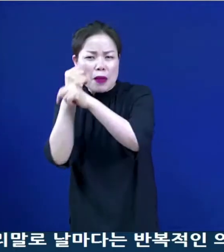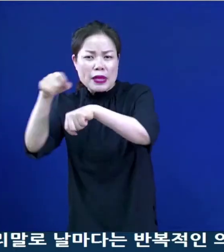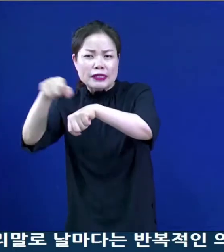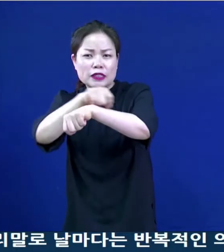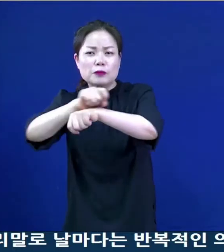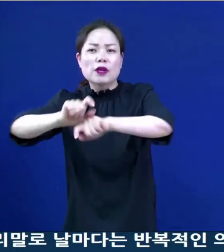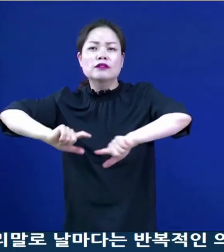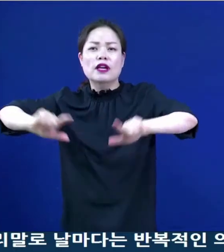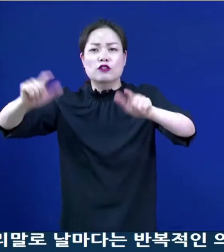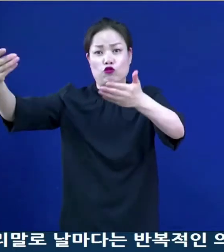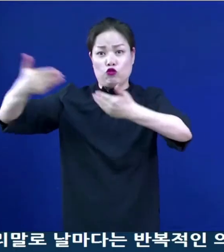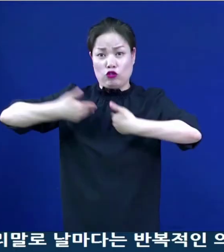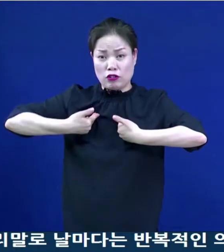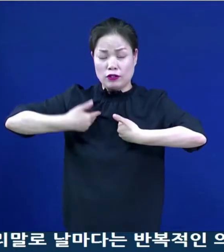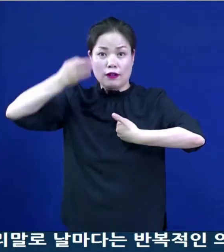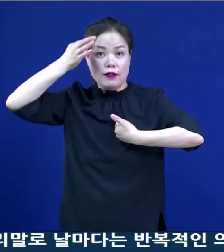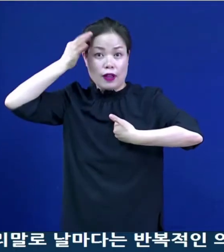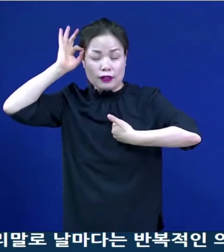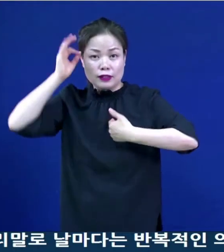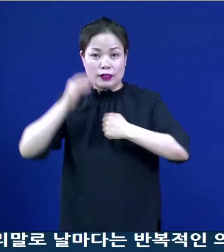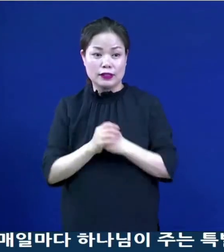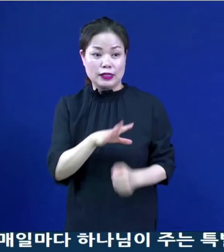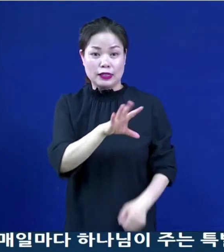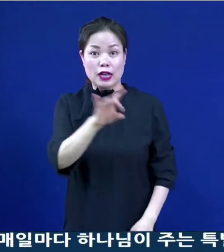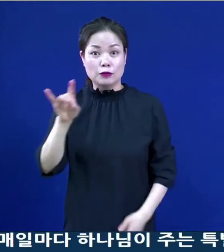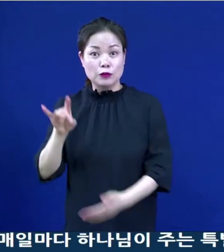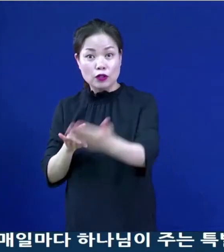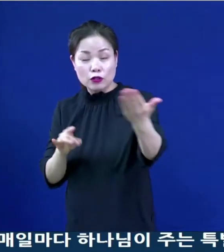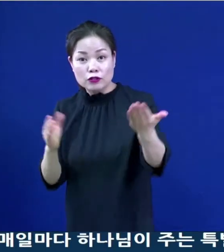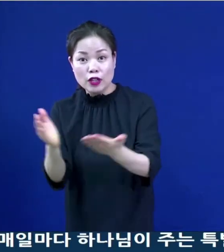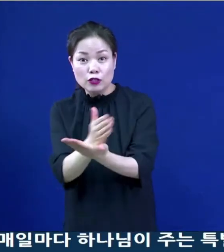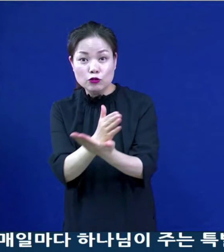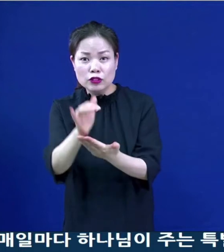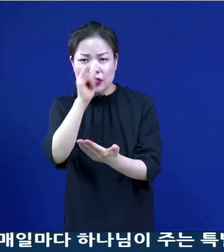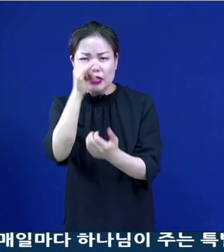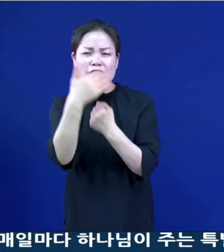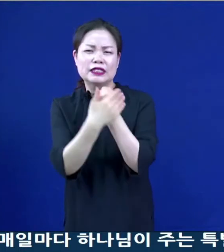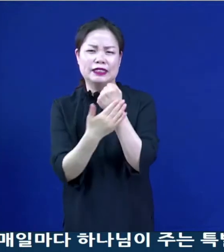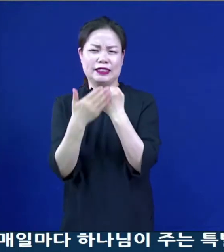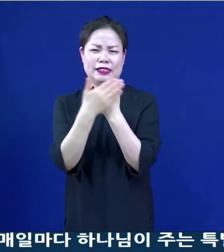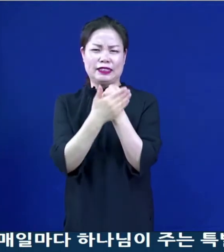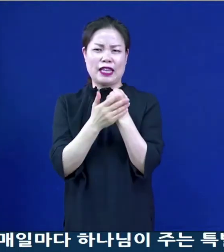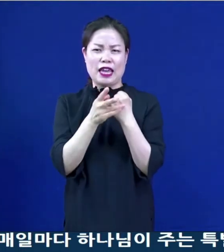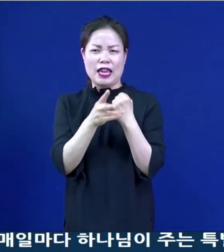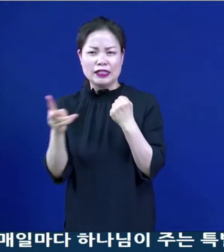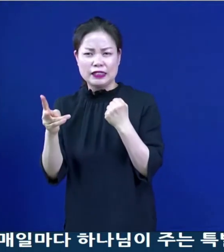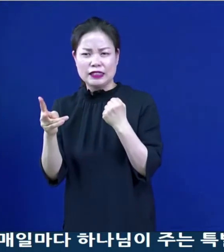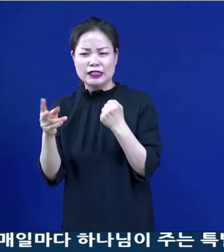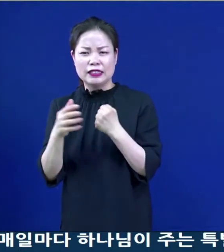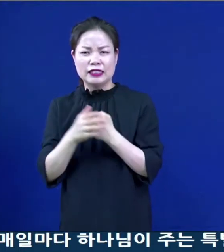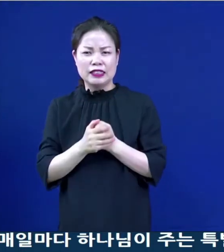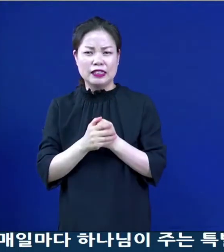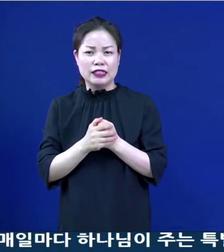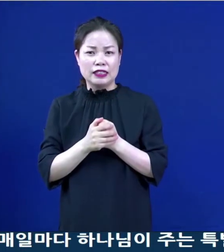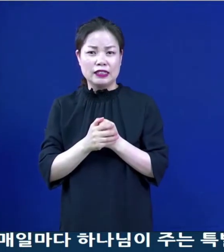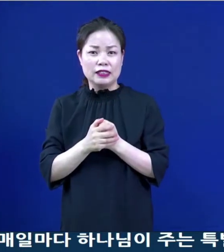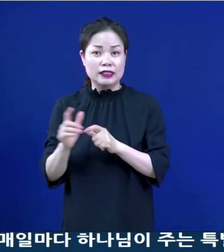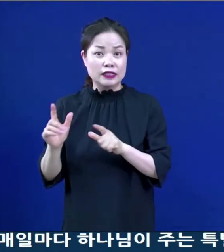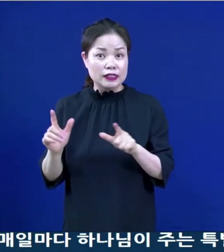거를 깨닫는 겁니다. 여러분, 제가 가끔 여러분하고 나누는 거 있죠. 은혜는 새날의 은혜가 따로